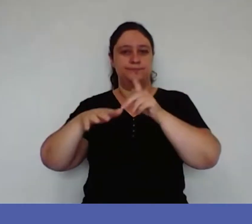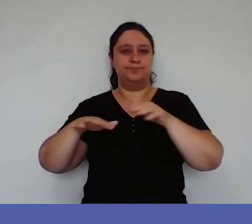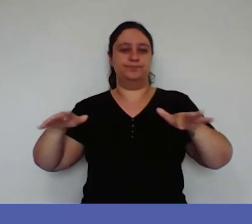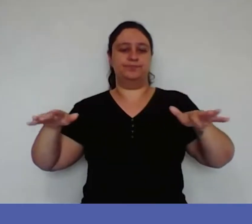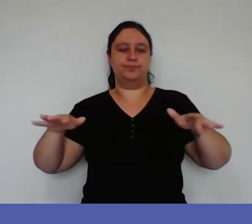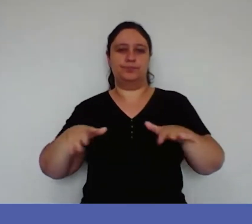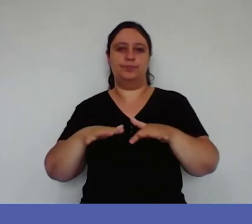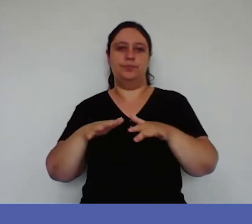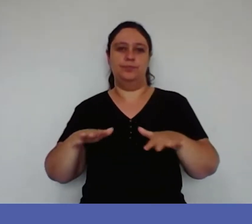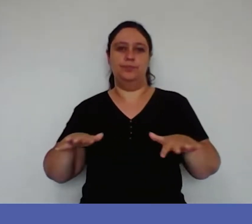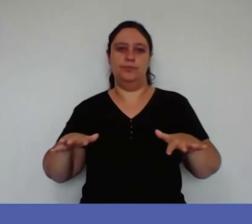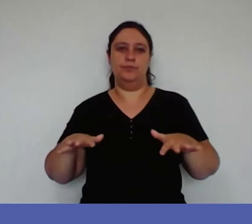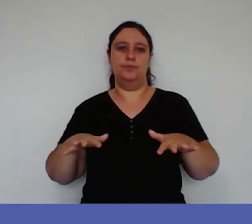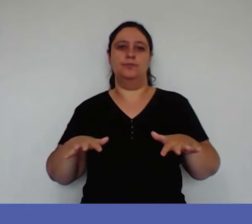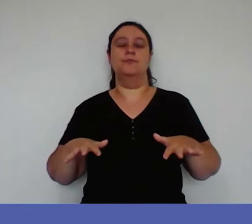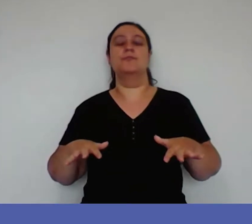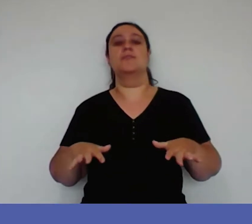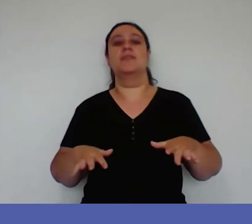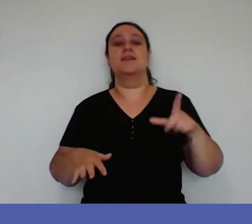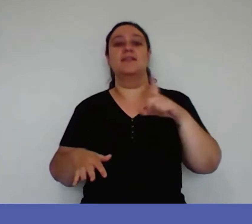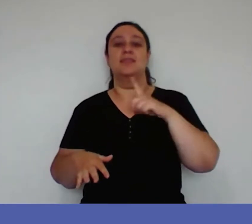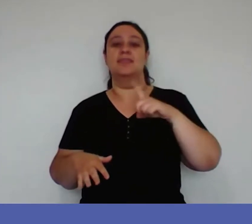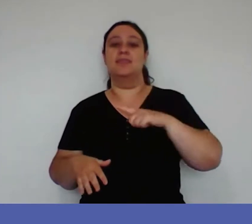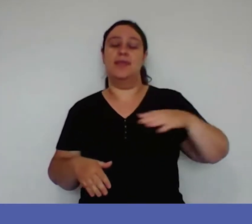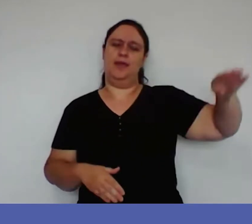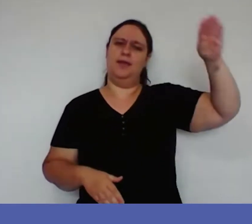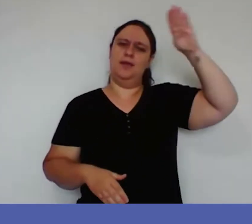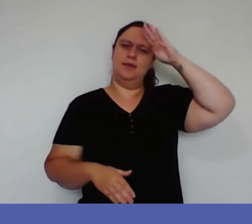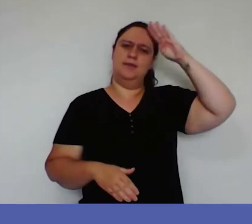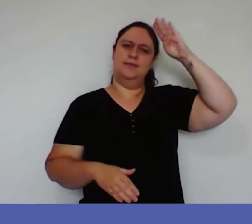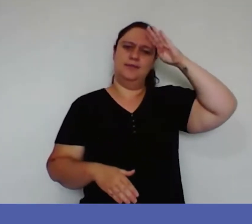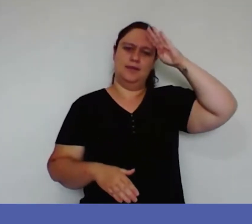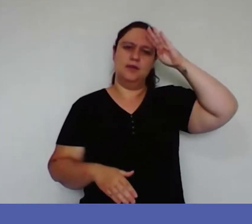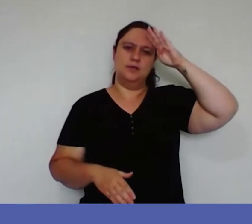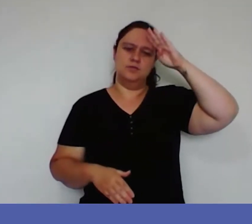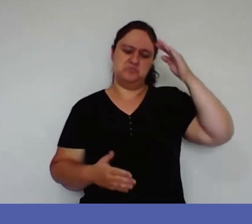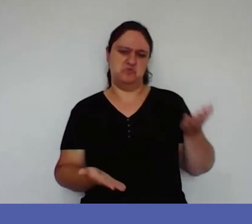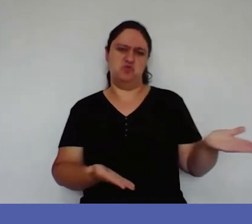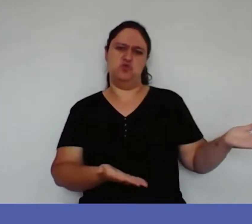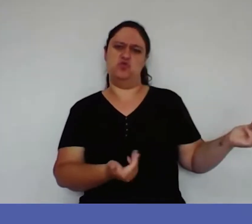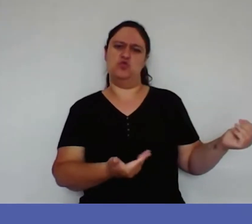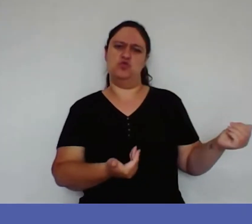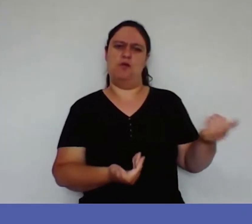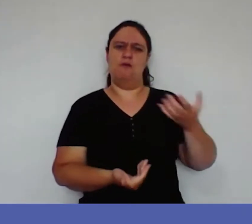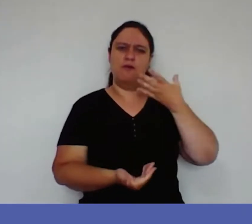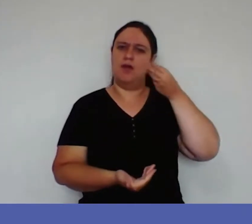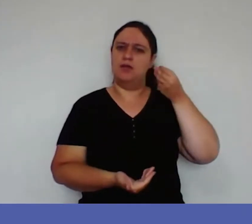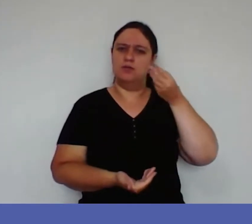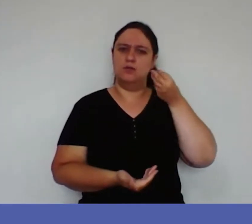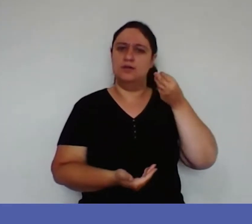vão descer como gotas do orvalho, muitos jovens, adolescentes, até crianças,